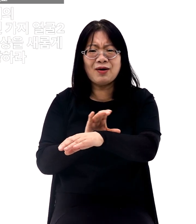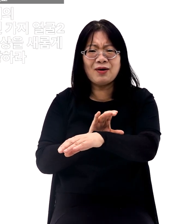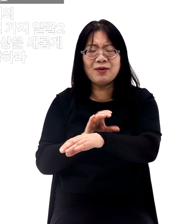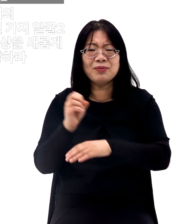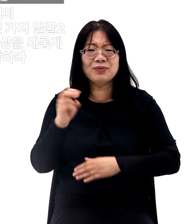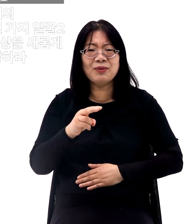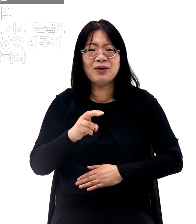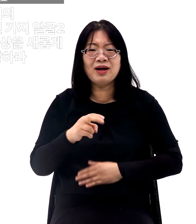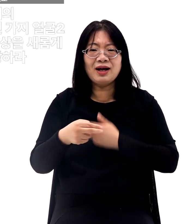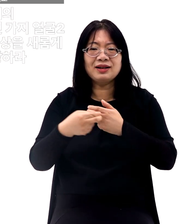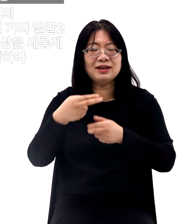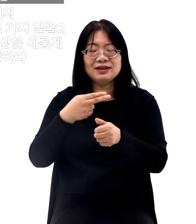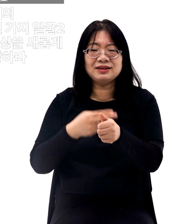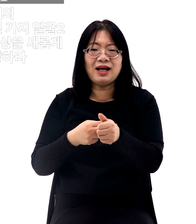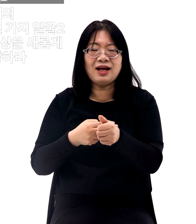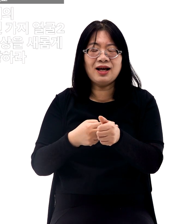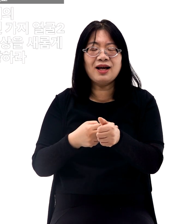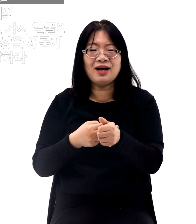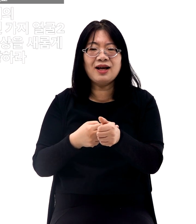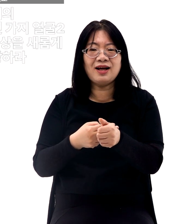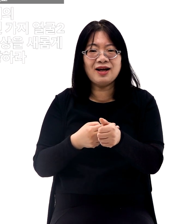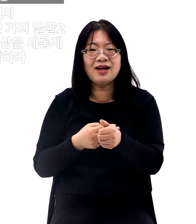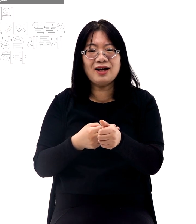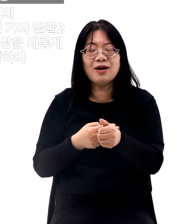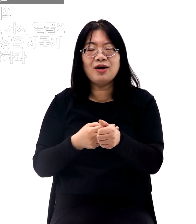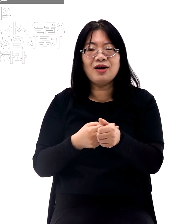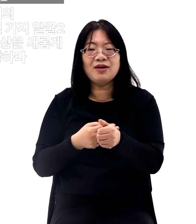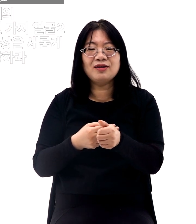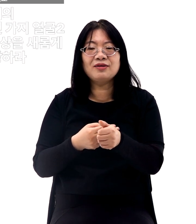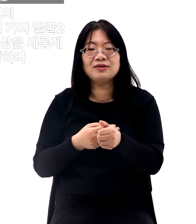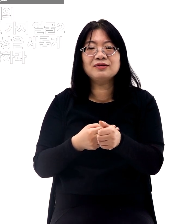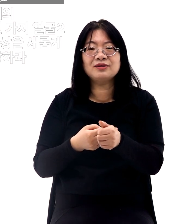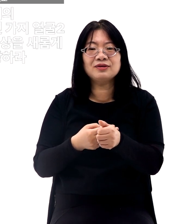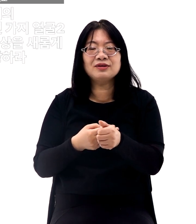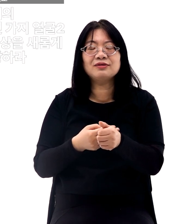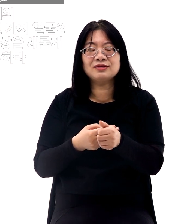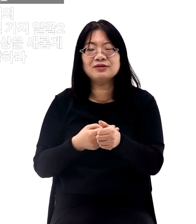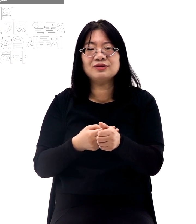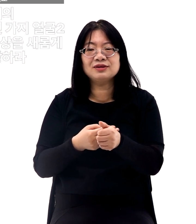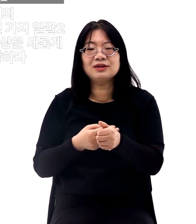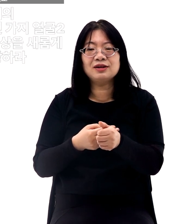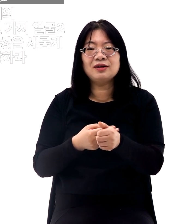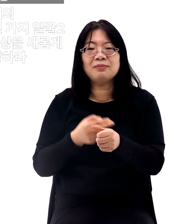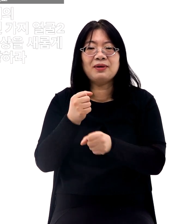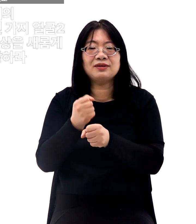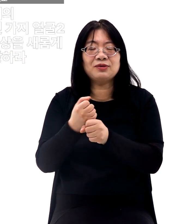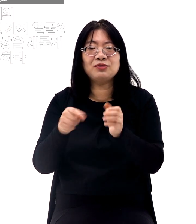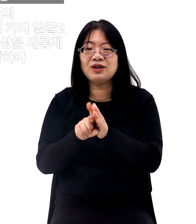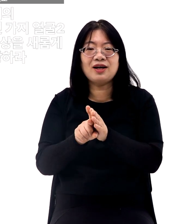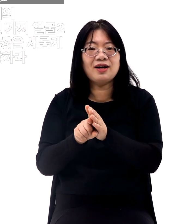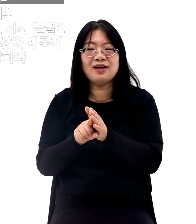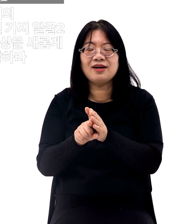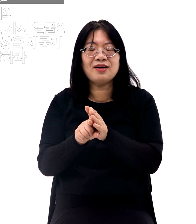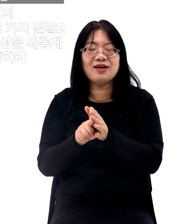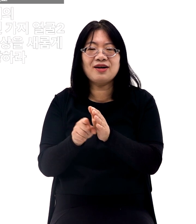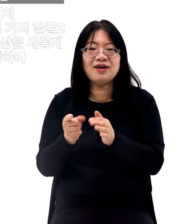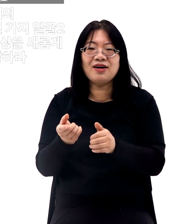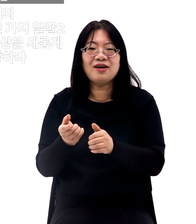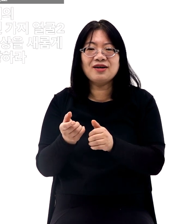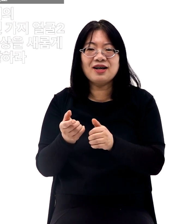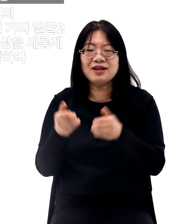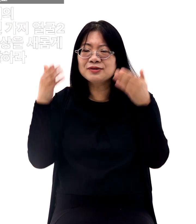또 의사만 만들기 위해서 애들을 쥐잡듯 하지 마시고 음악 하겠다는